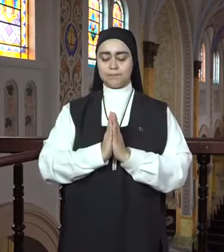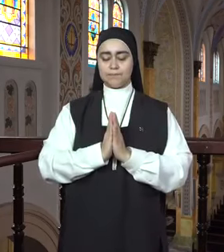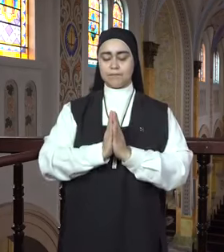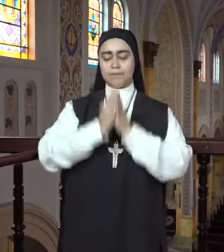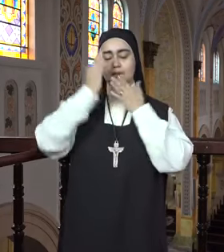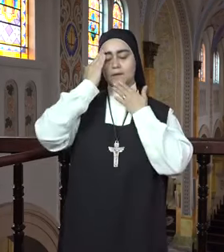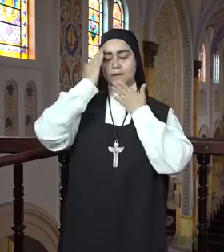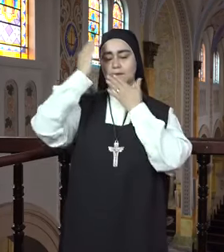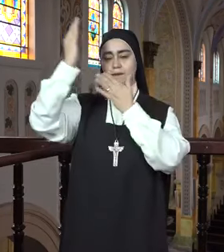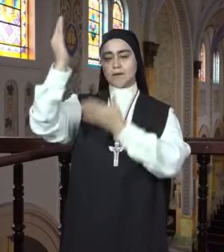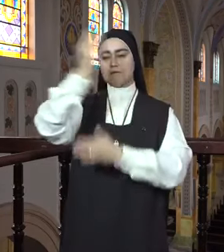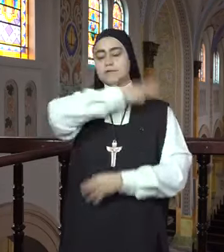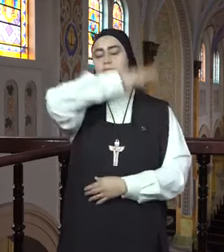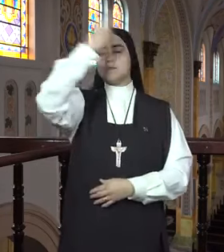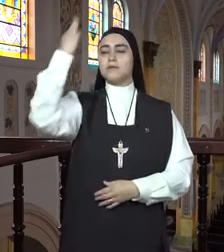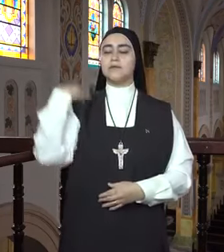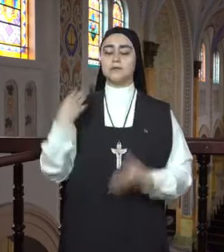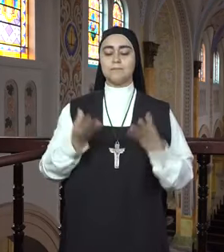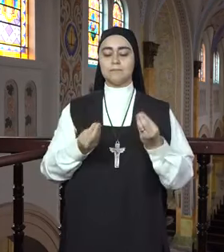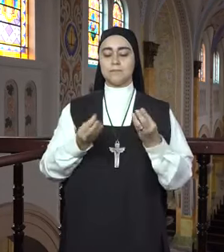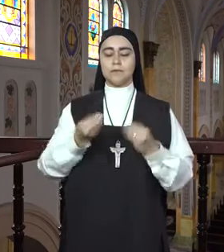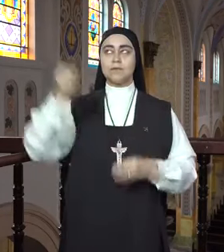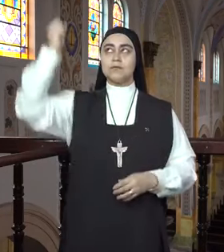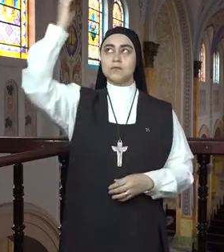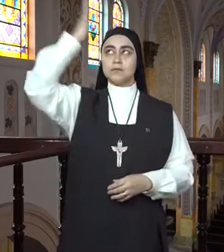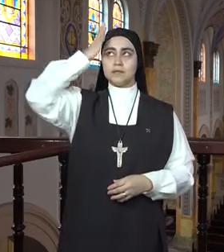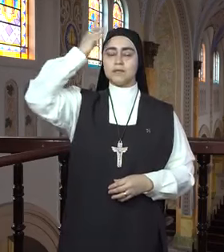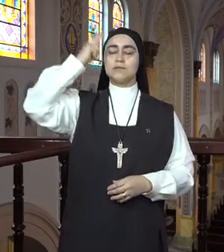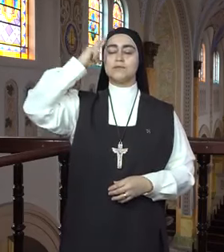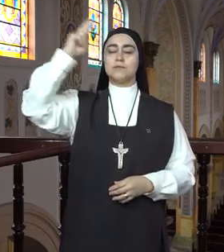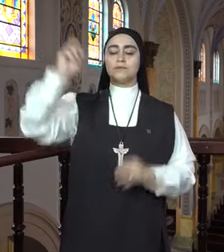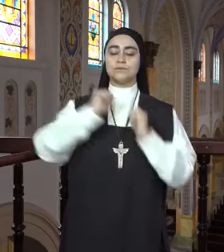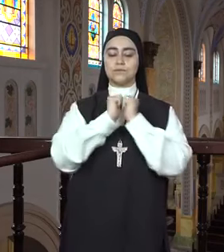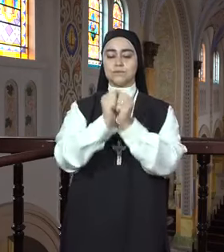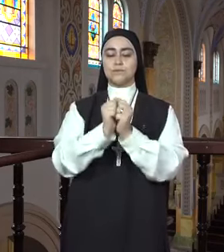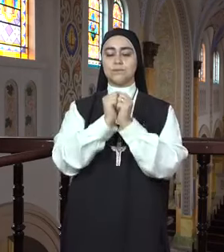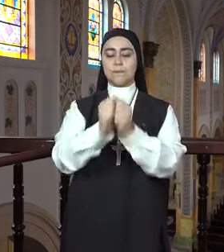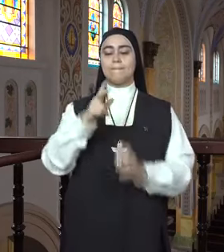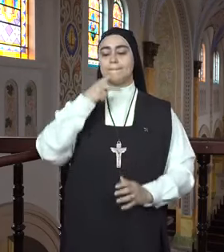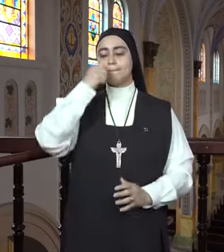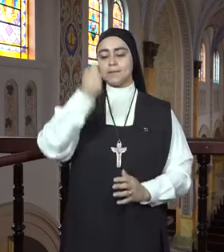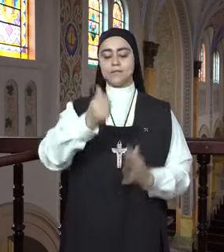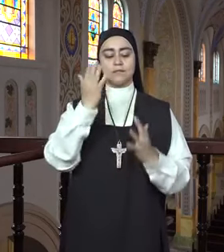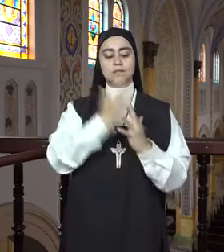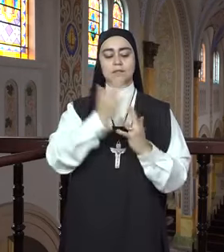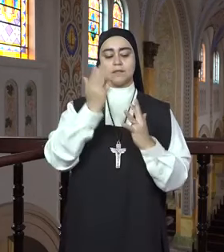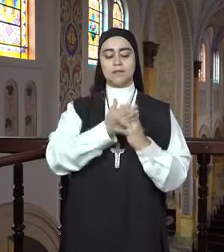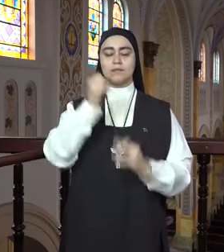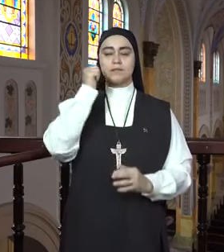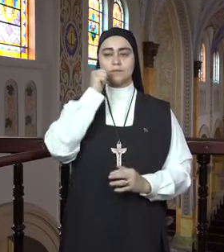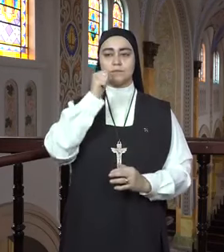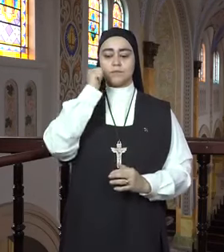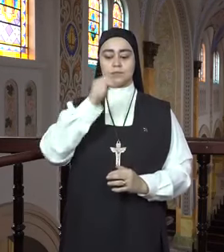Amém. Ave Maria, cheia de graça, o Senhor é convosco. Bendita sois vós entre